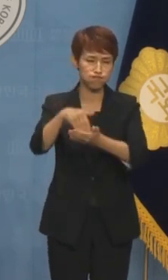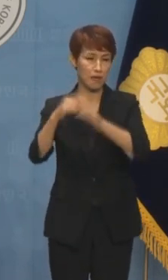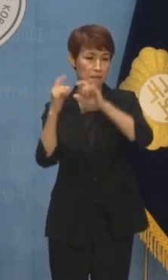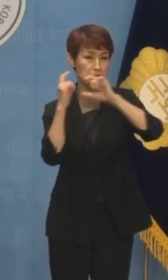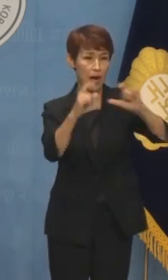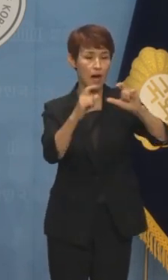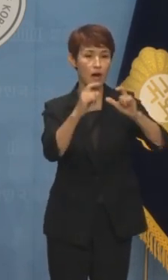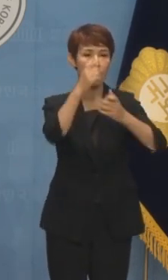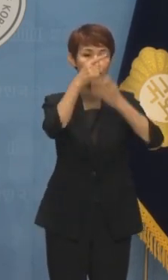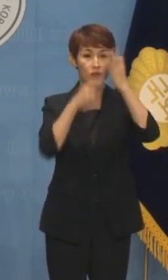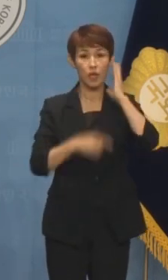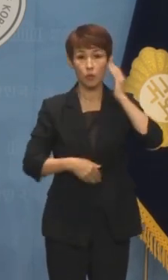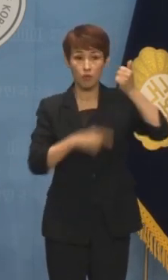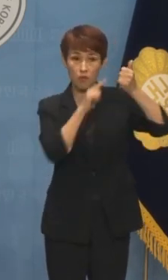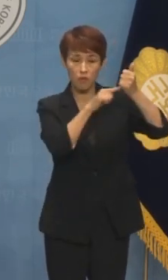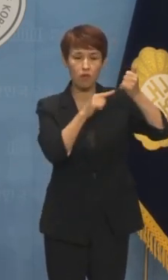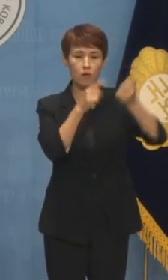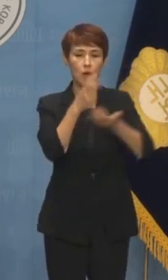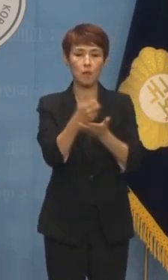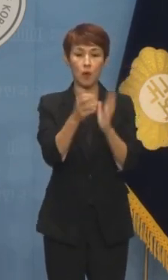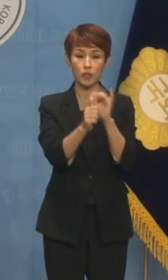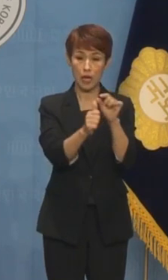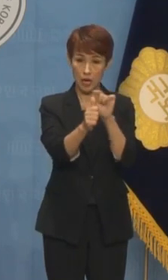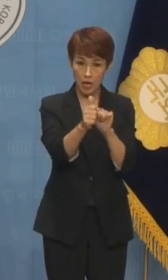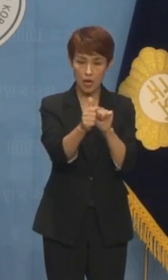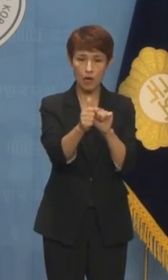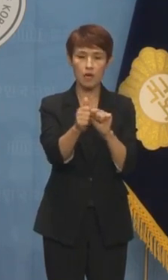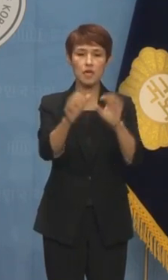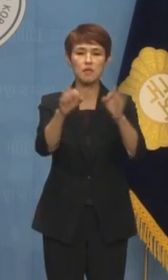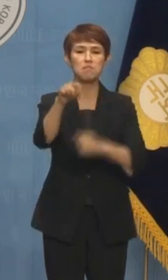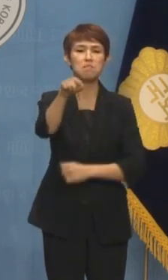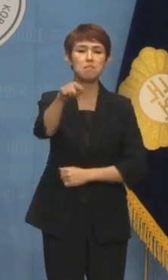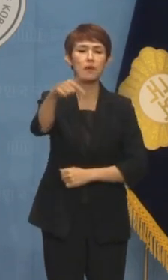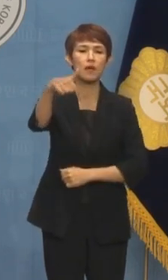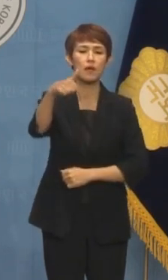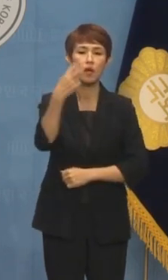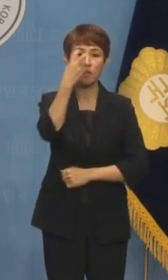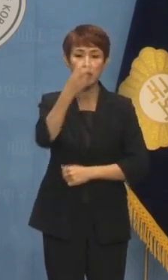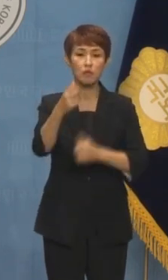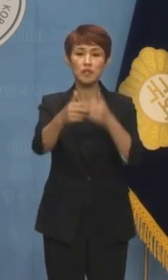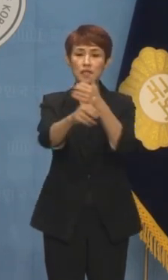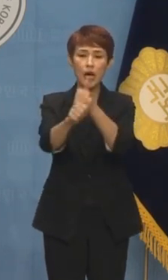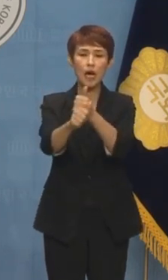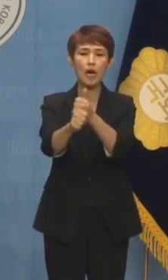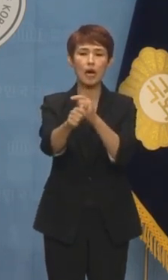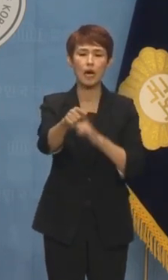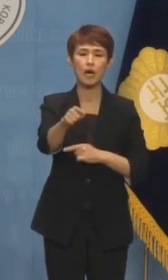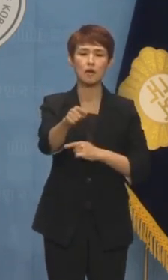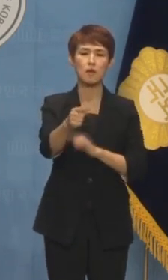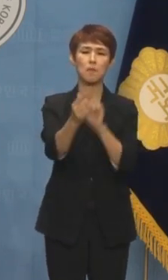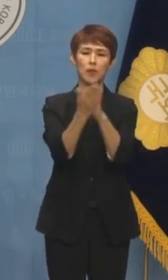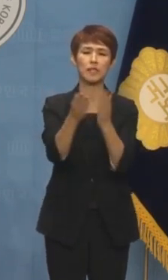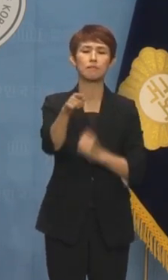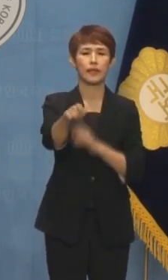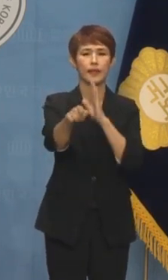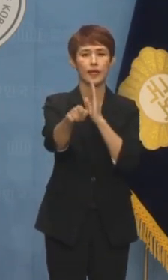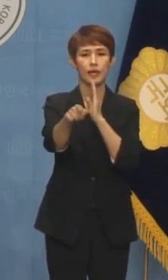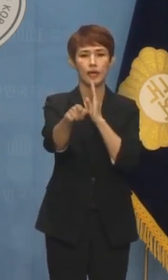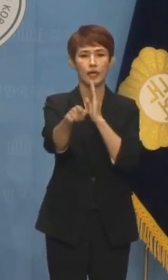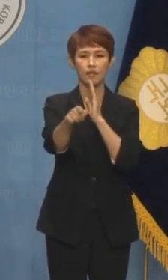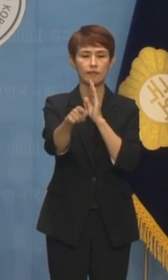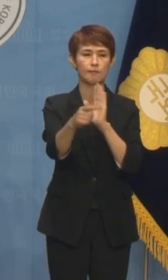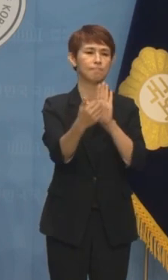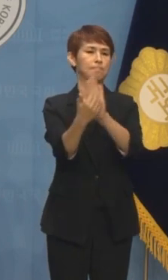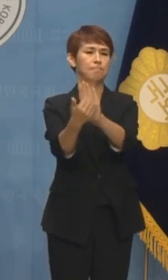윤 대통령은 변호인을 통해서 김주연 검찰국장은 외압의 당사자라고 기피